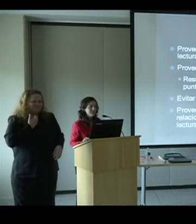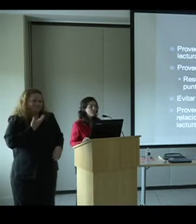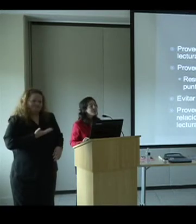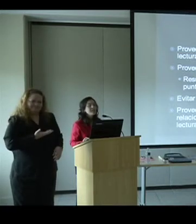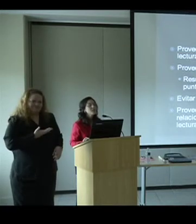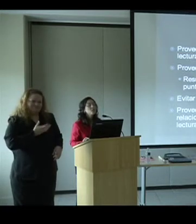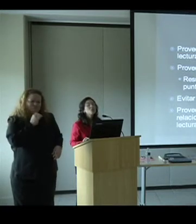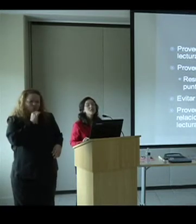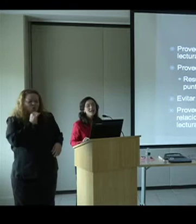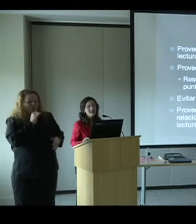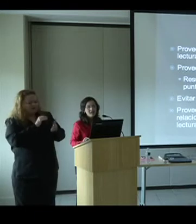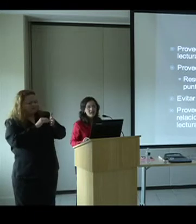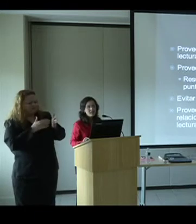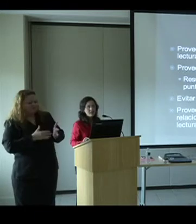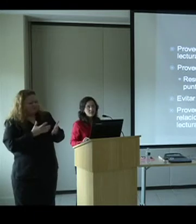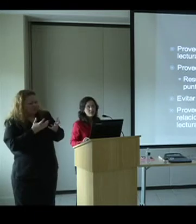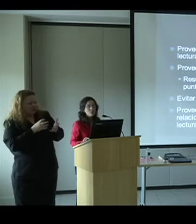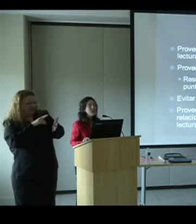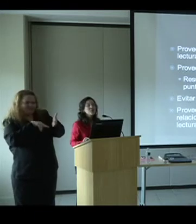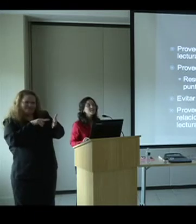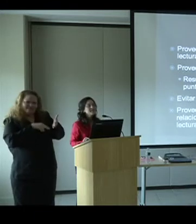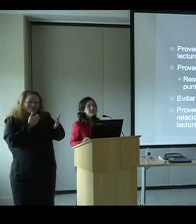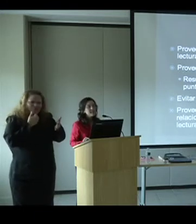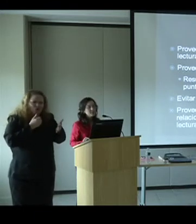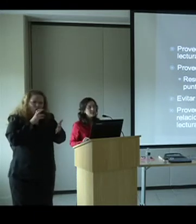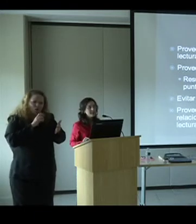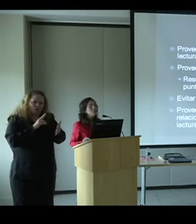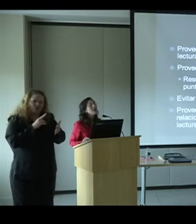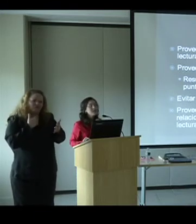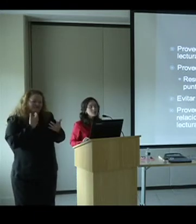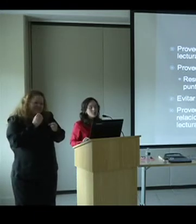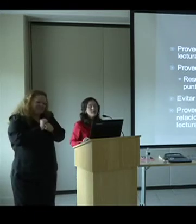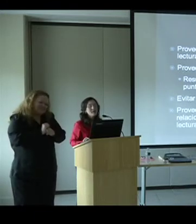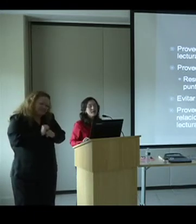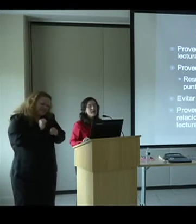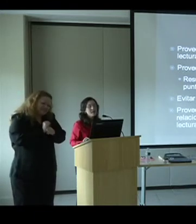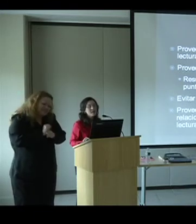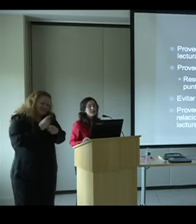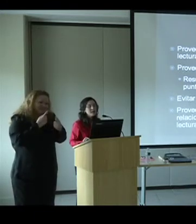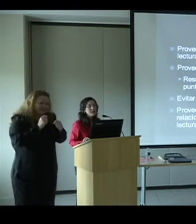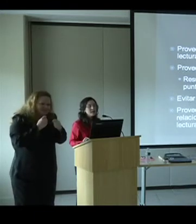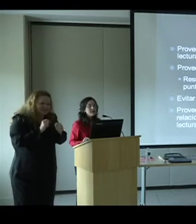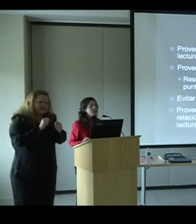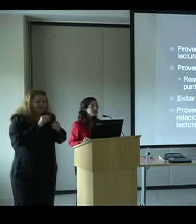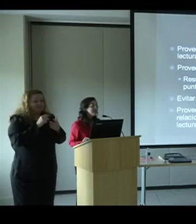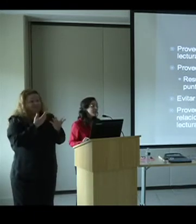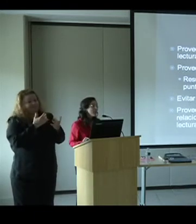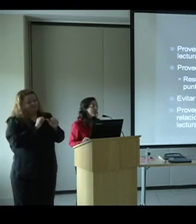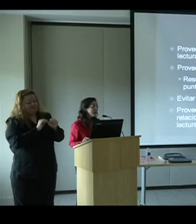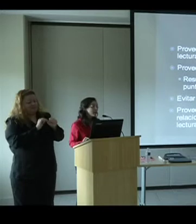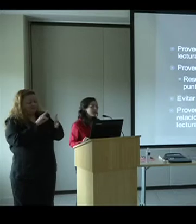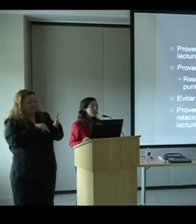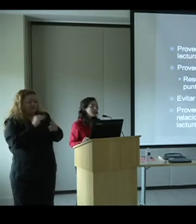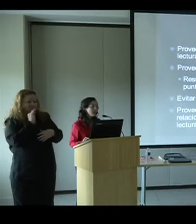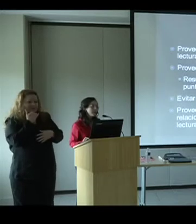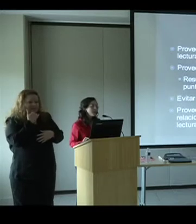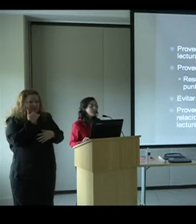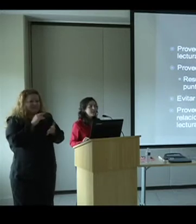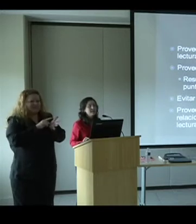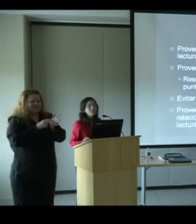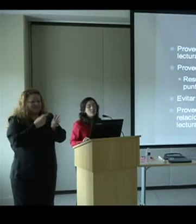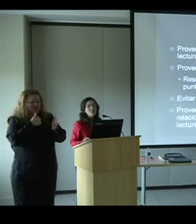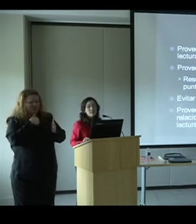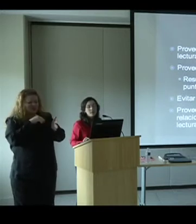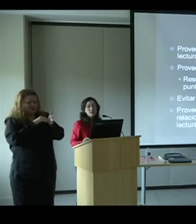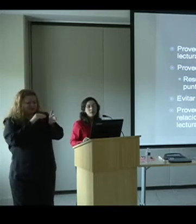no es que el niño no quiera leer mejor o que no se esté esforzando igual va a leer mal y entonces estamos avergonzando a